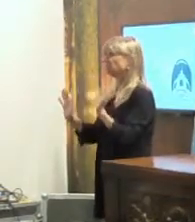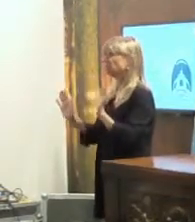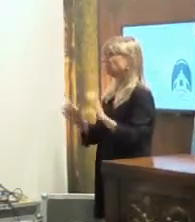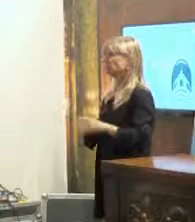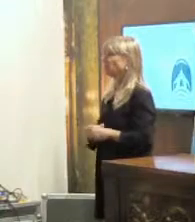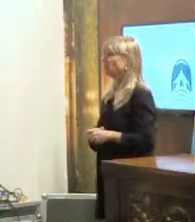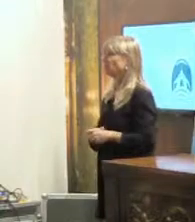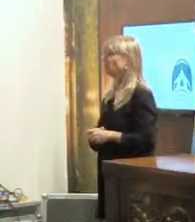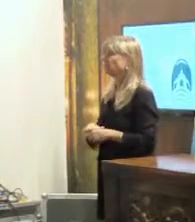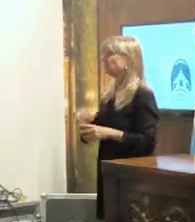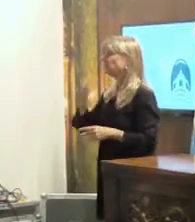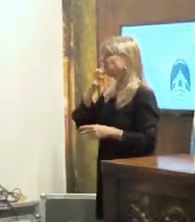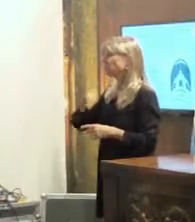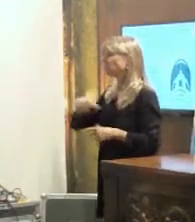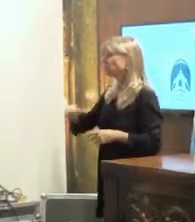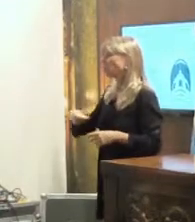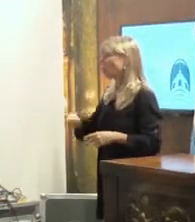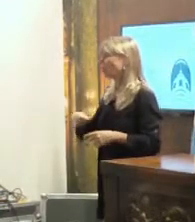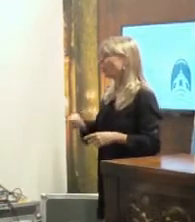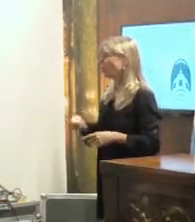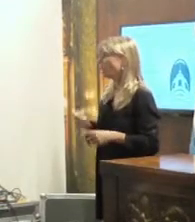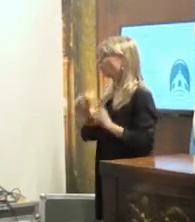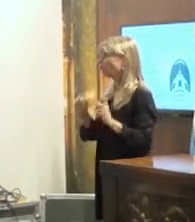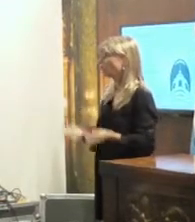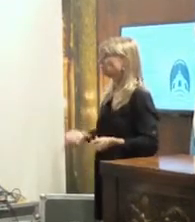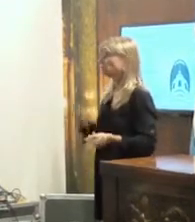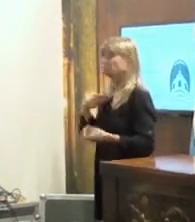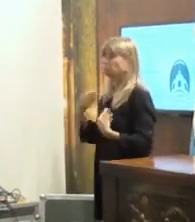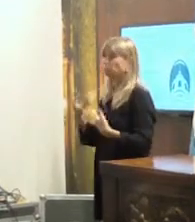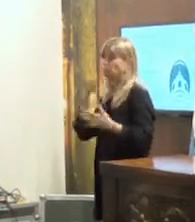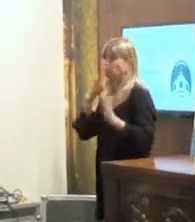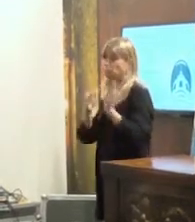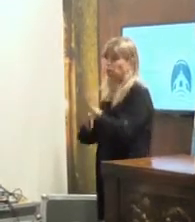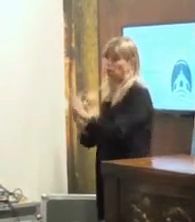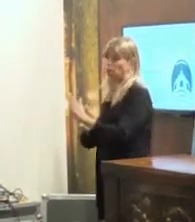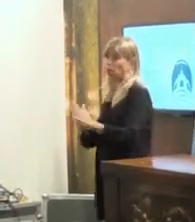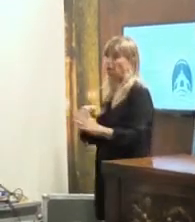lo mostrará o lo acreditará con su carnet de jubilado.